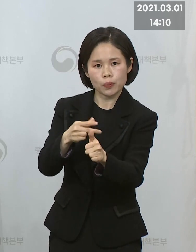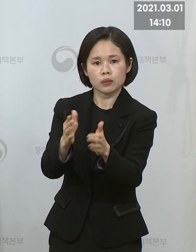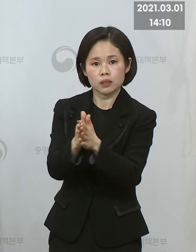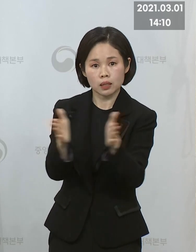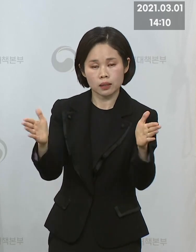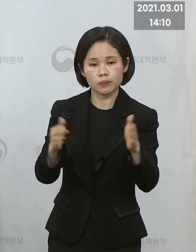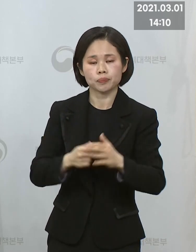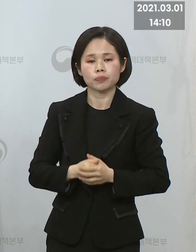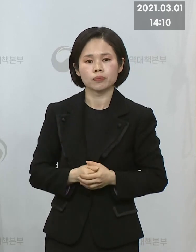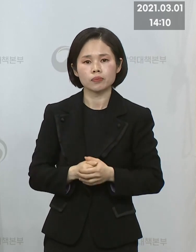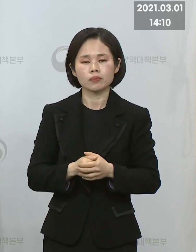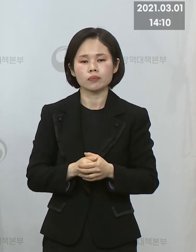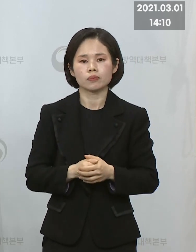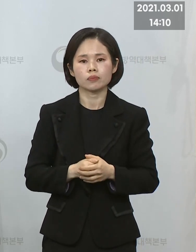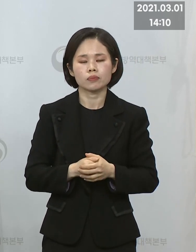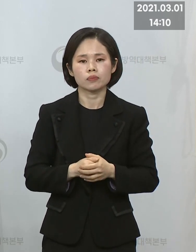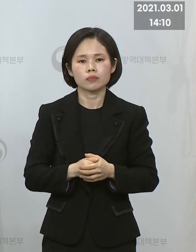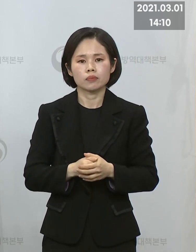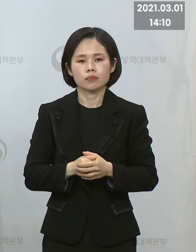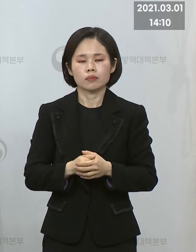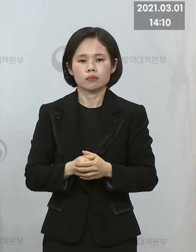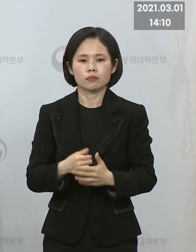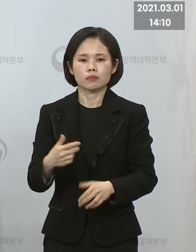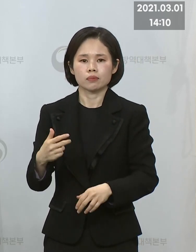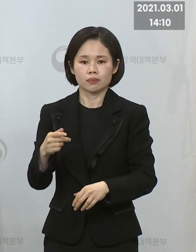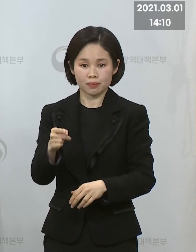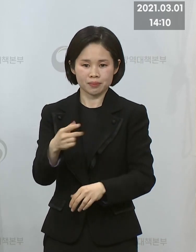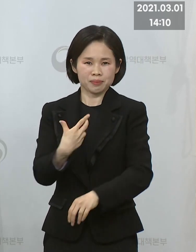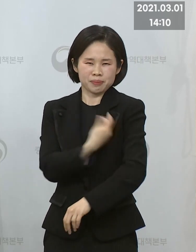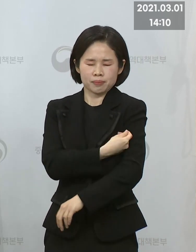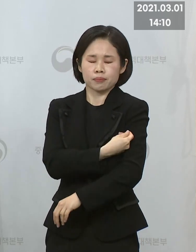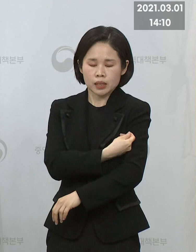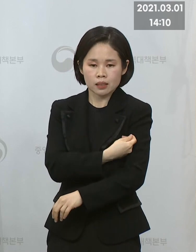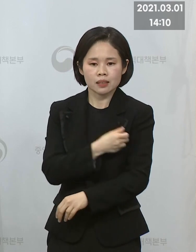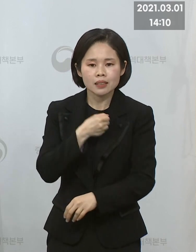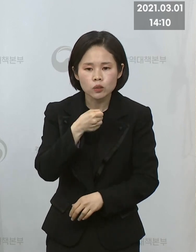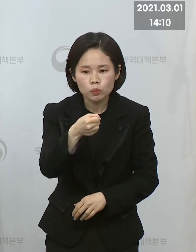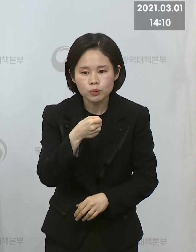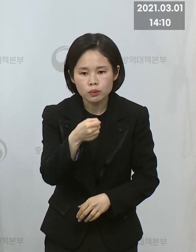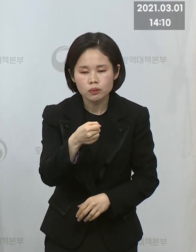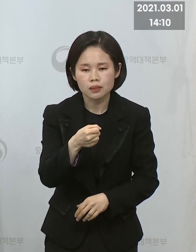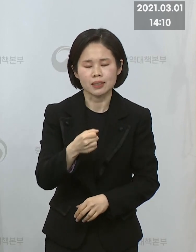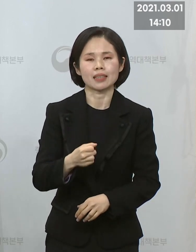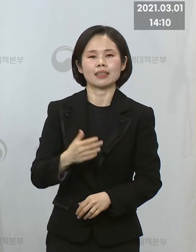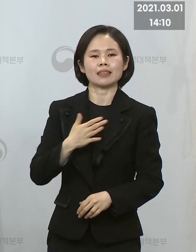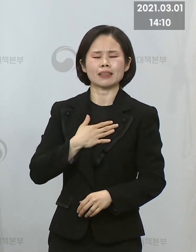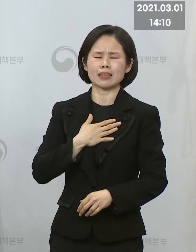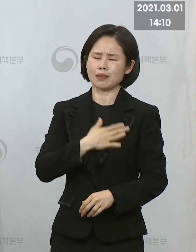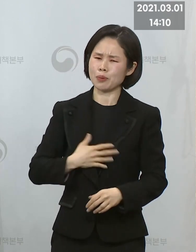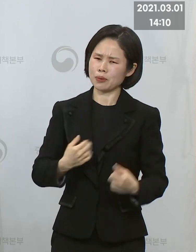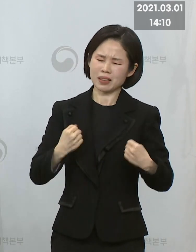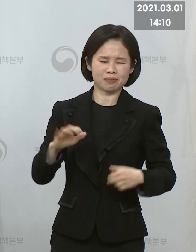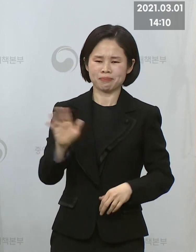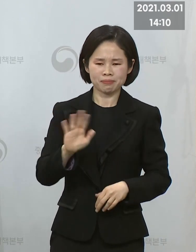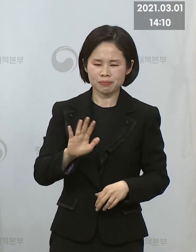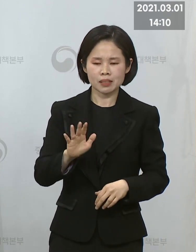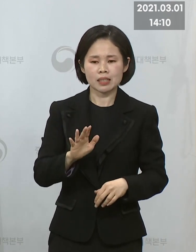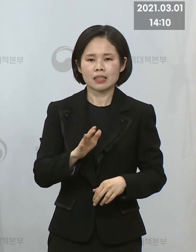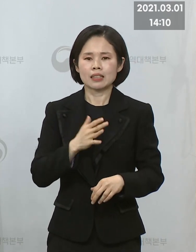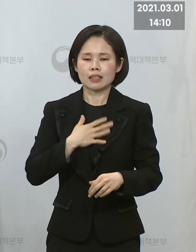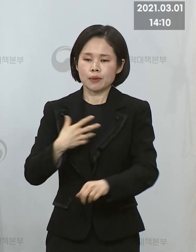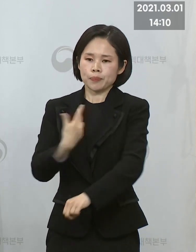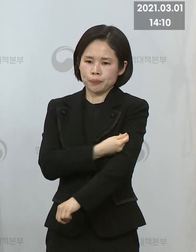시작하였습니다. 접종 후에 인터뷰를 하신 것을 보니 본인의 건강보다도